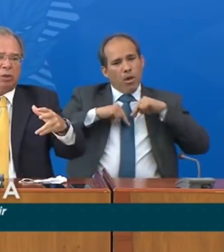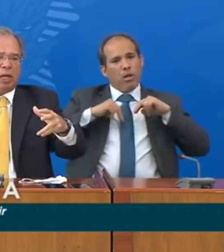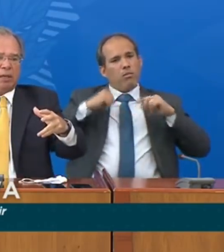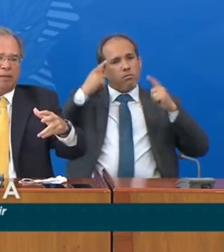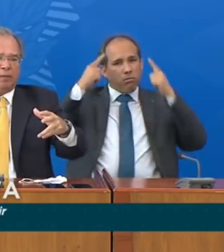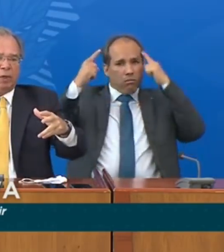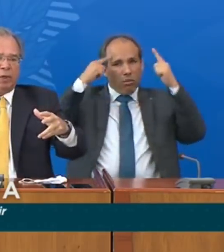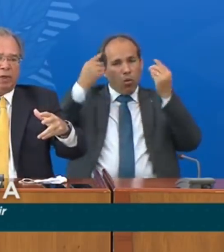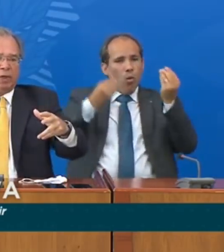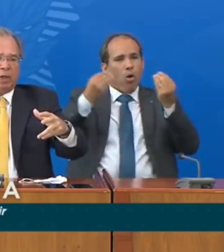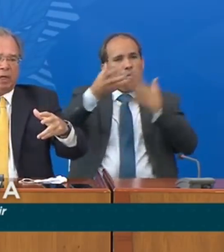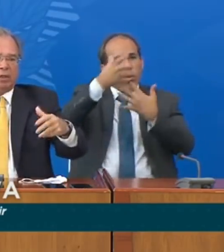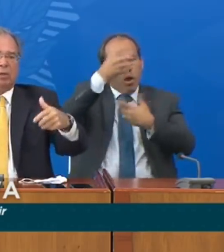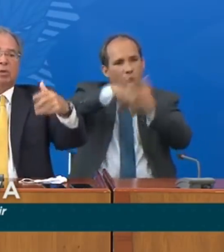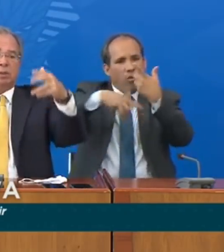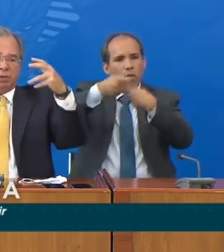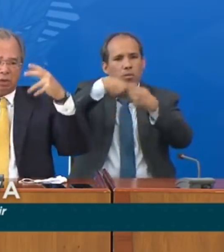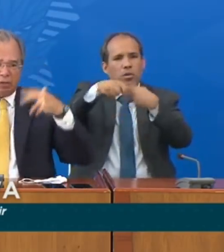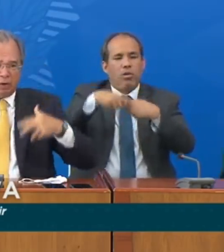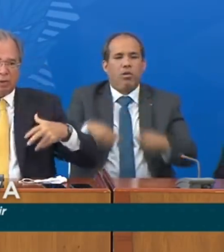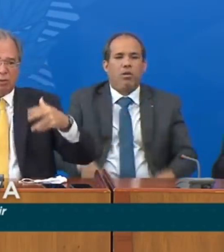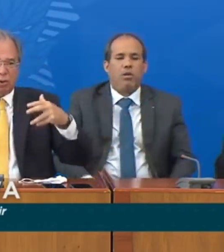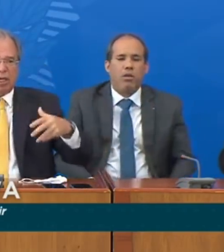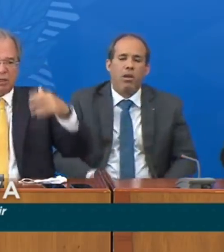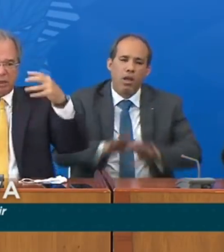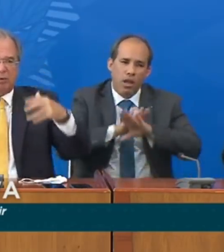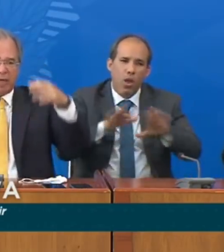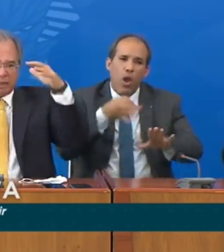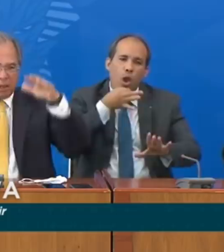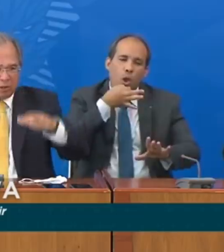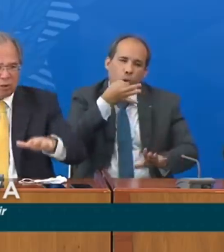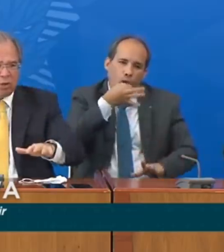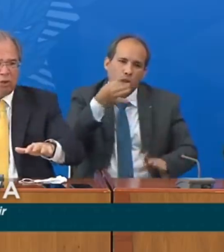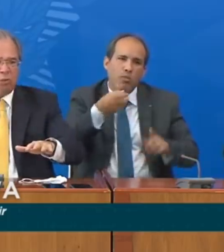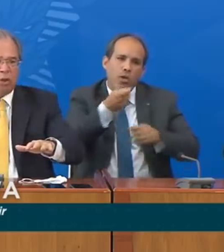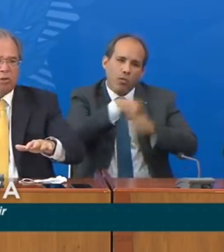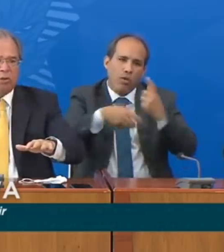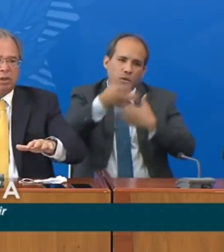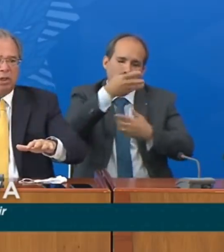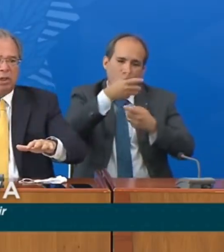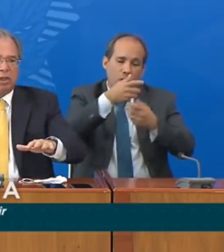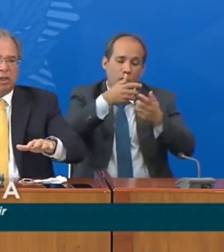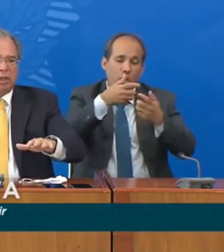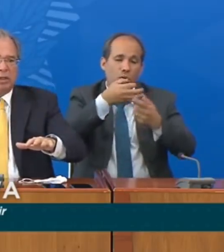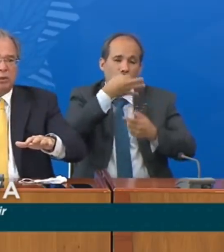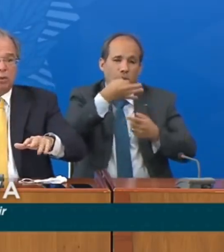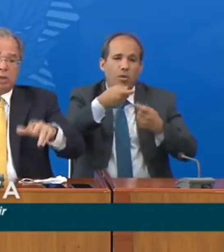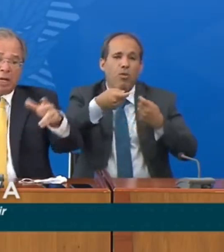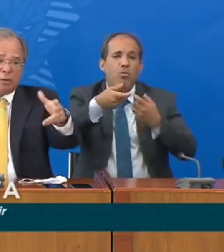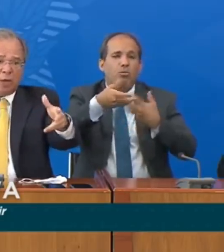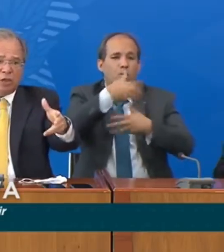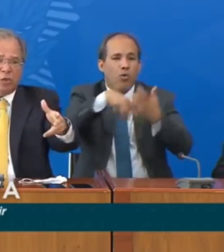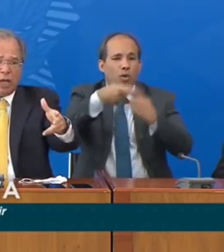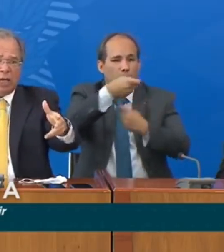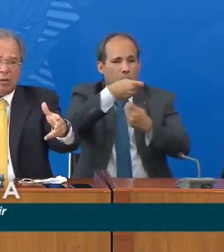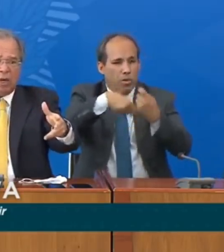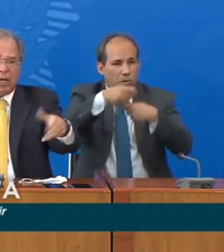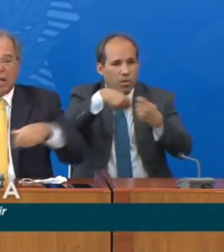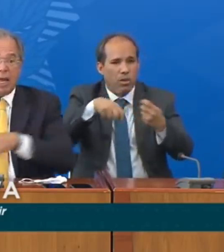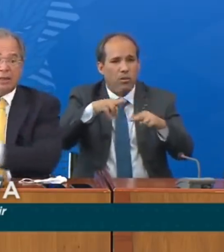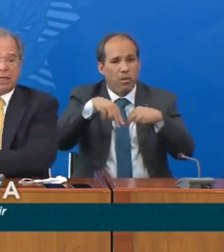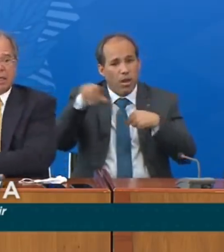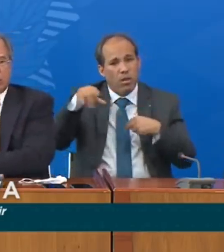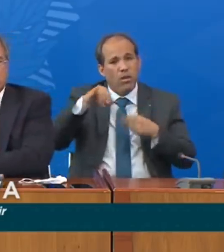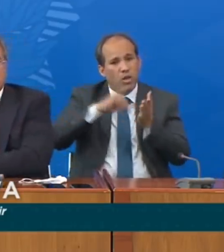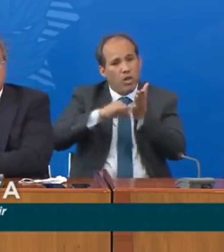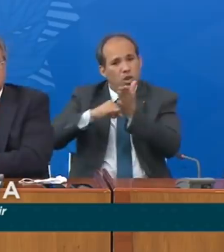reforma tributária. A nossa concepção de reforma tributária é de simplificação e redução de impostos. Num caso particular agora,